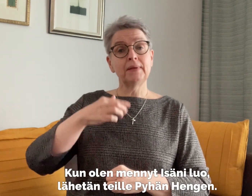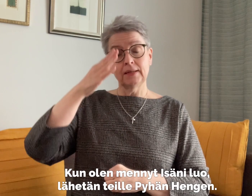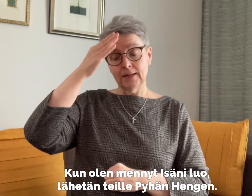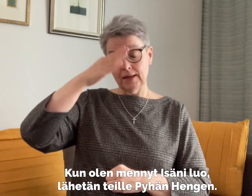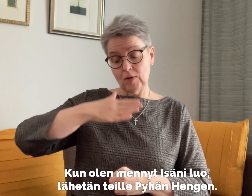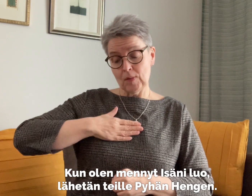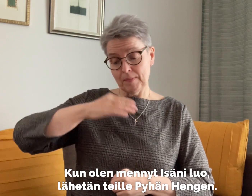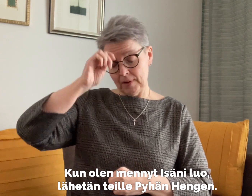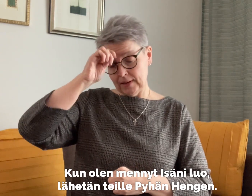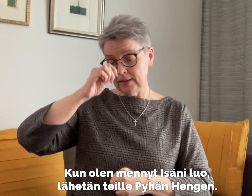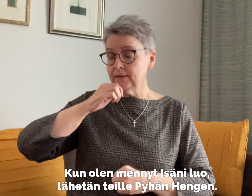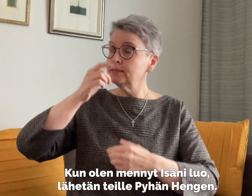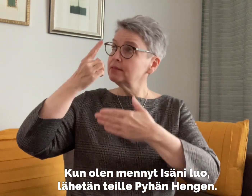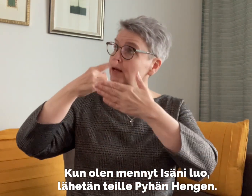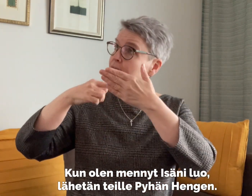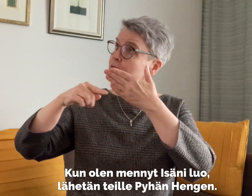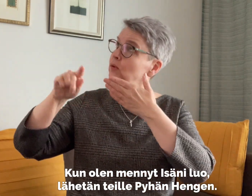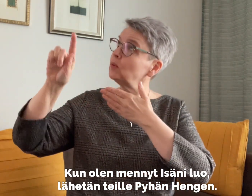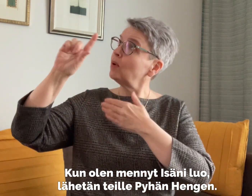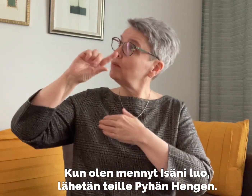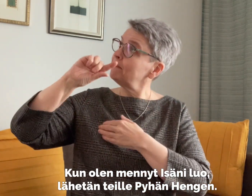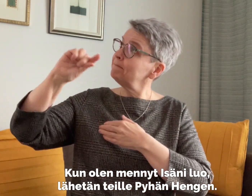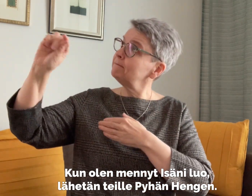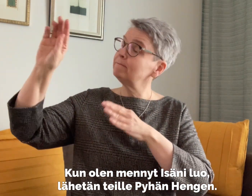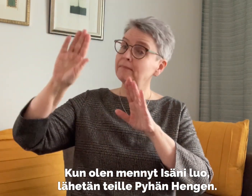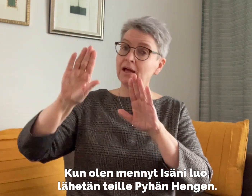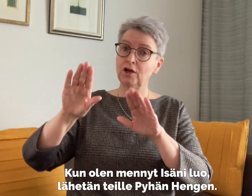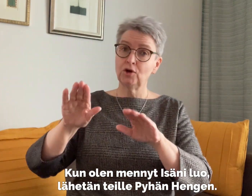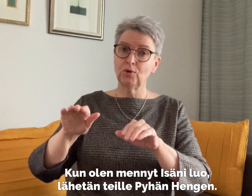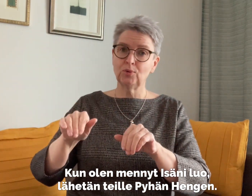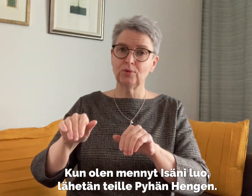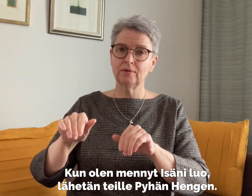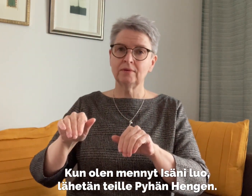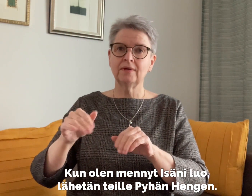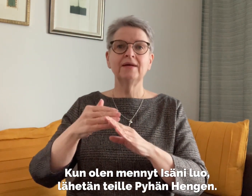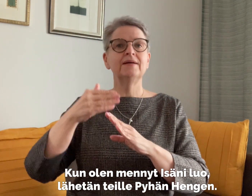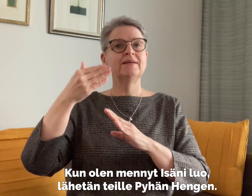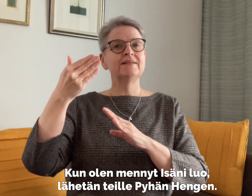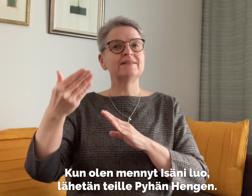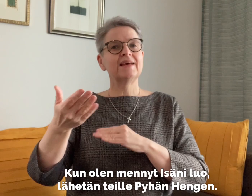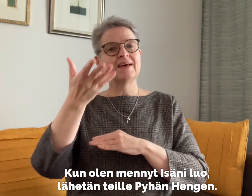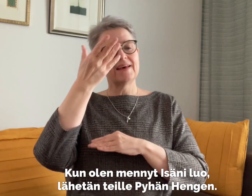Kun olen mennyt isäni luo, lähetän teille pyhän hengen.